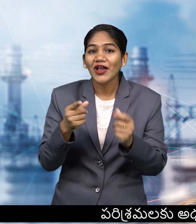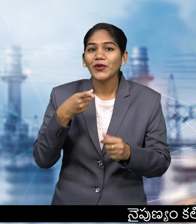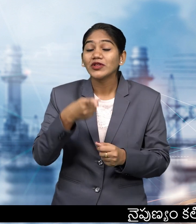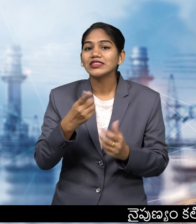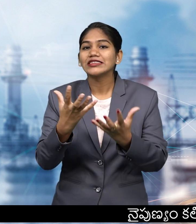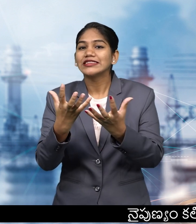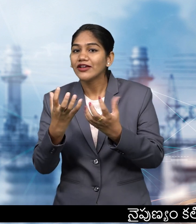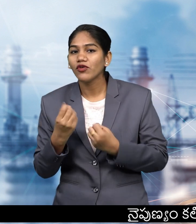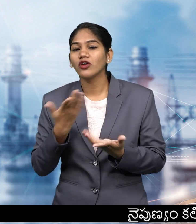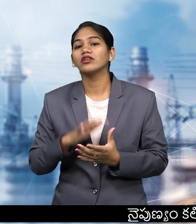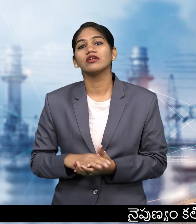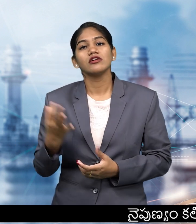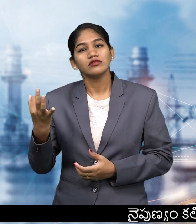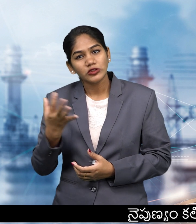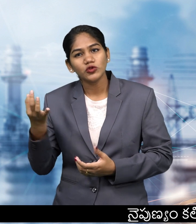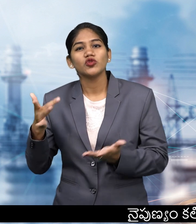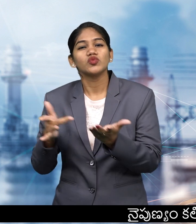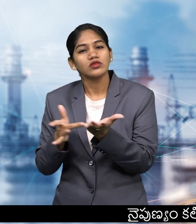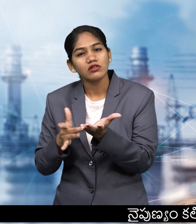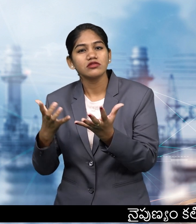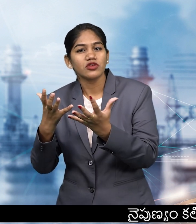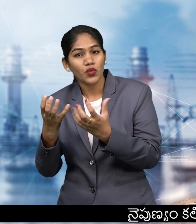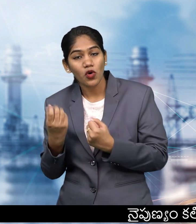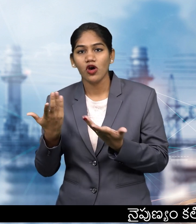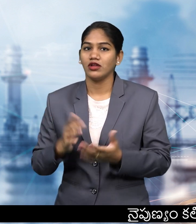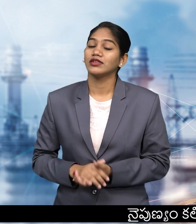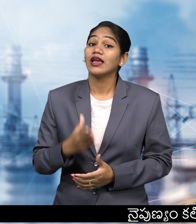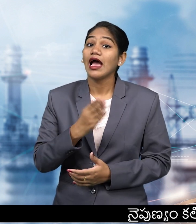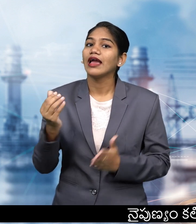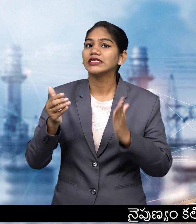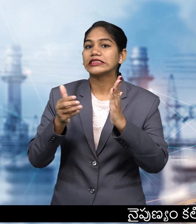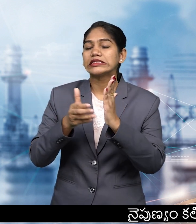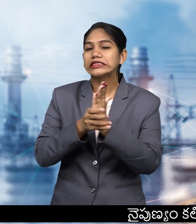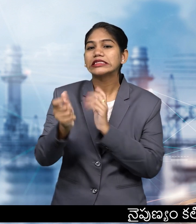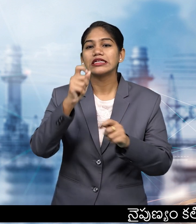మరియు నైపుణ్యం కలిగిన కార్మికులు అవసరం.